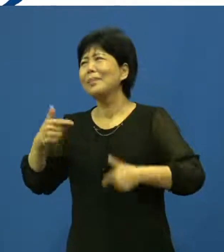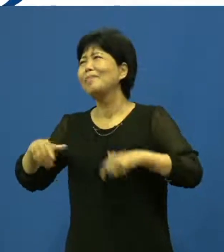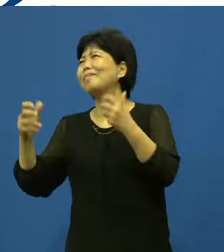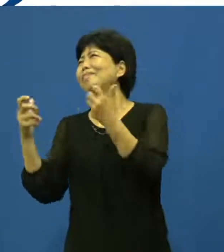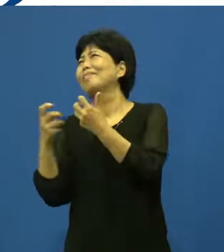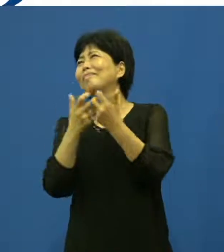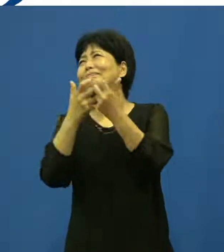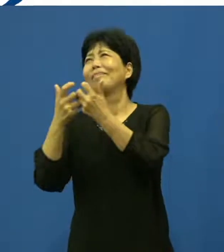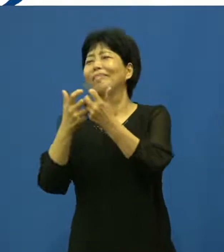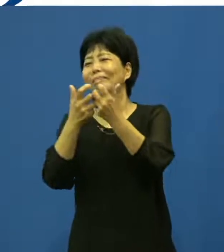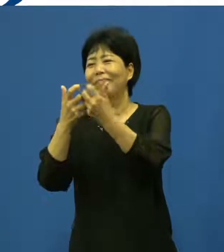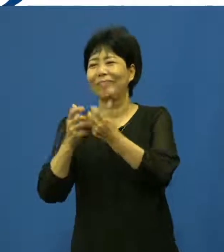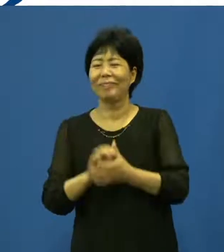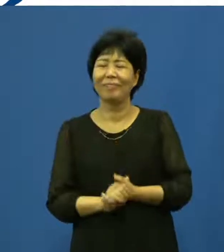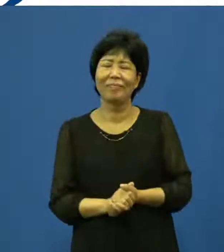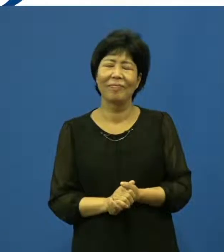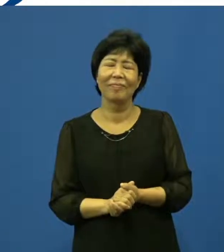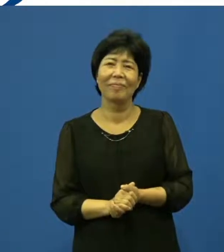눈떠잖아.